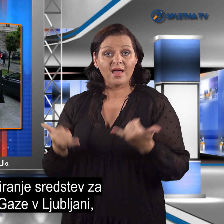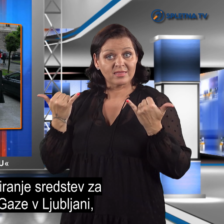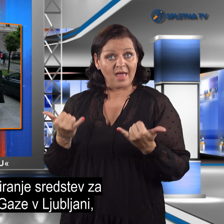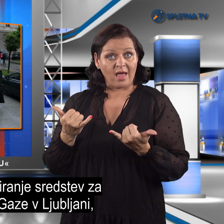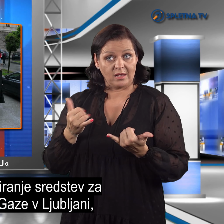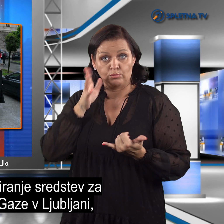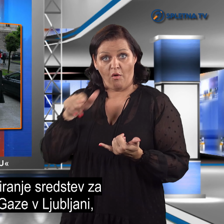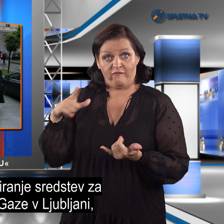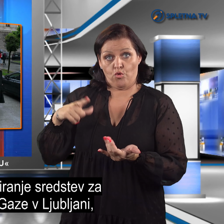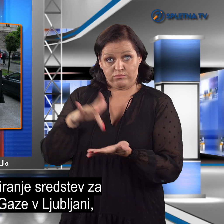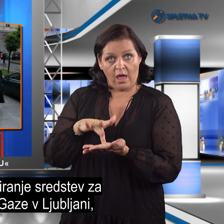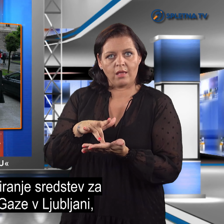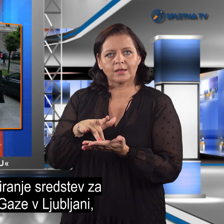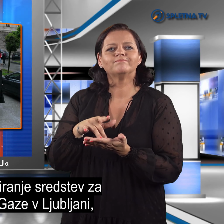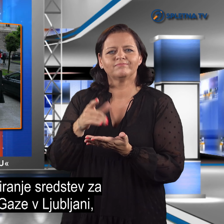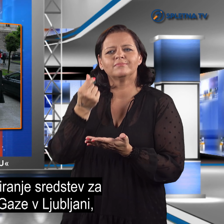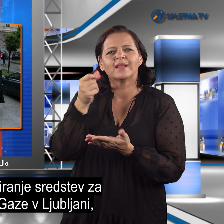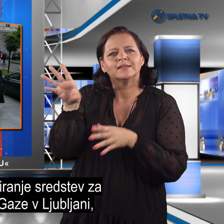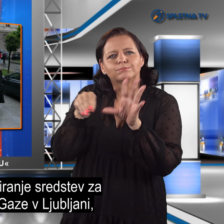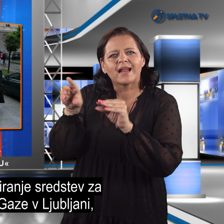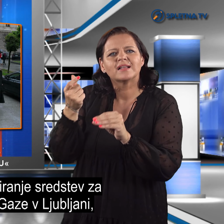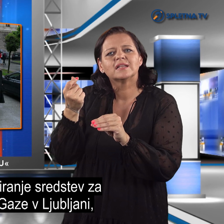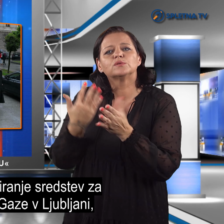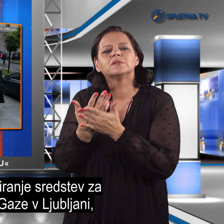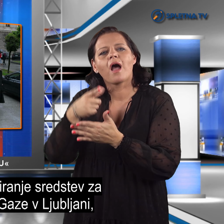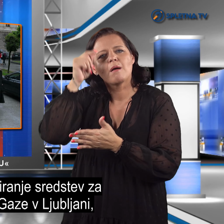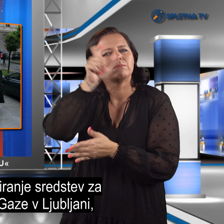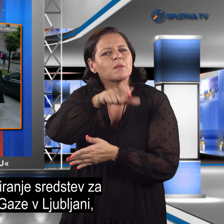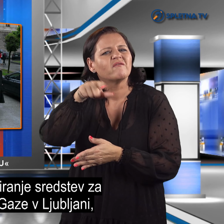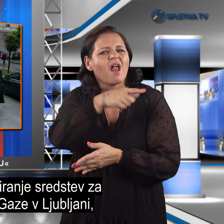Danes bo zbiranje sredstev za prebivalce Gaze v Ljubljani, v soboto